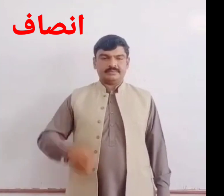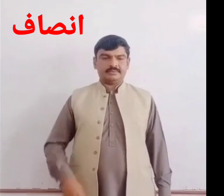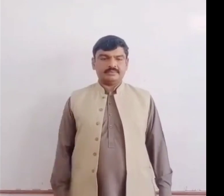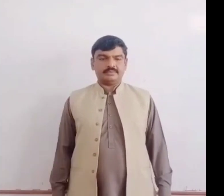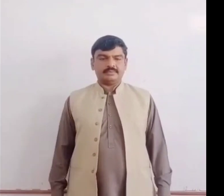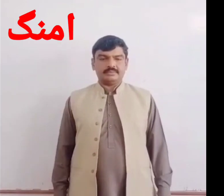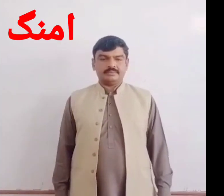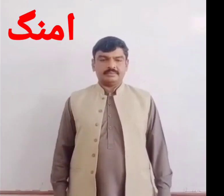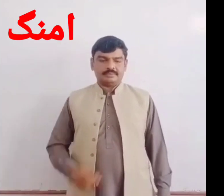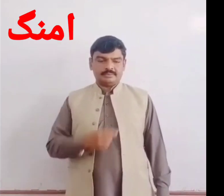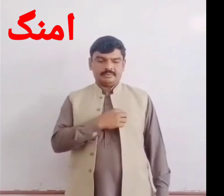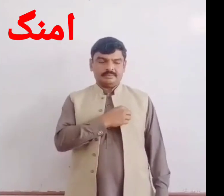उमंग,